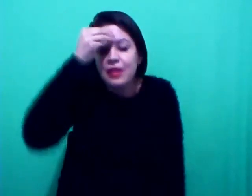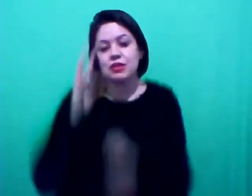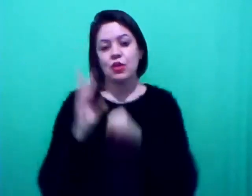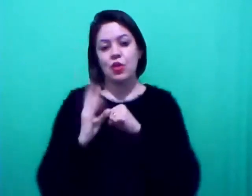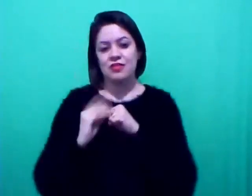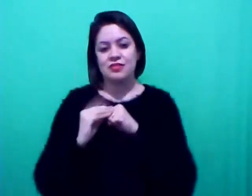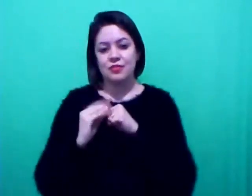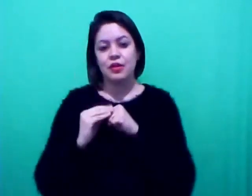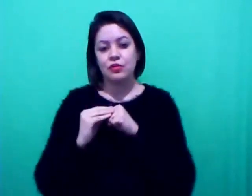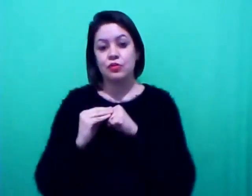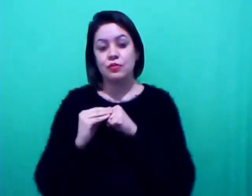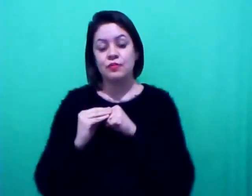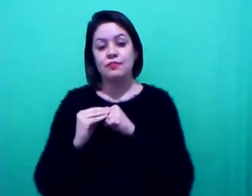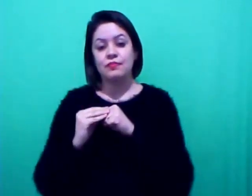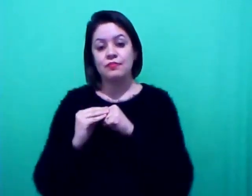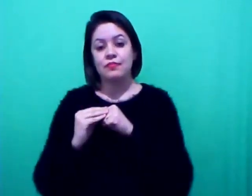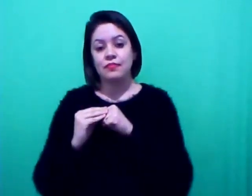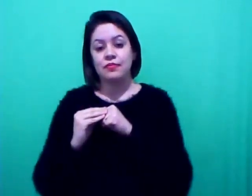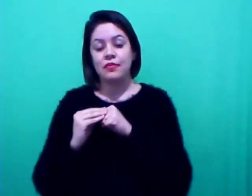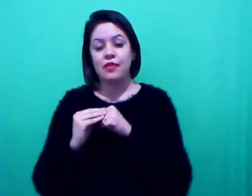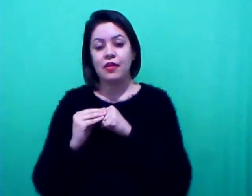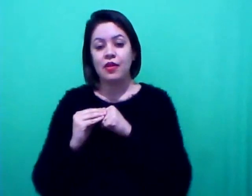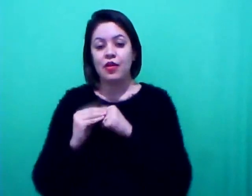que consigam entender esse conhecimento.